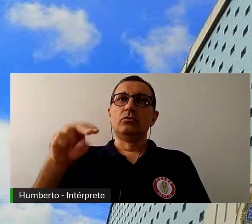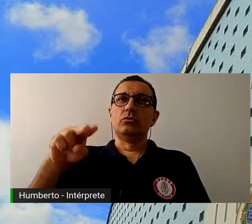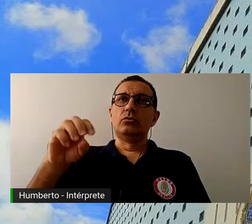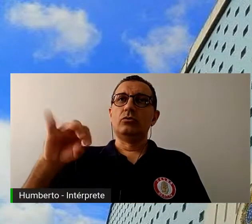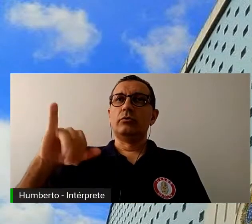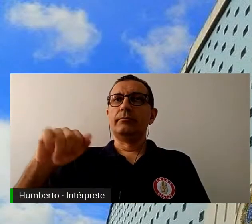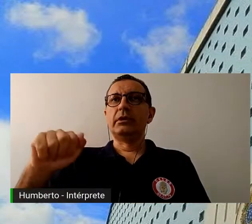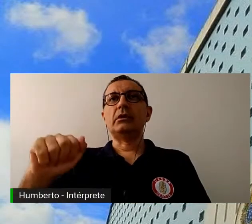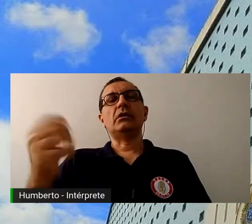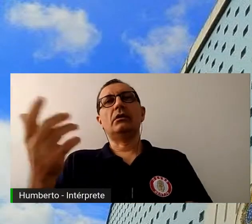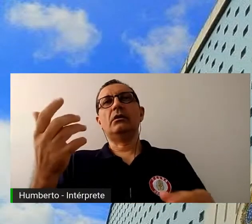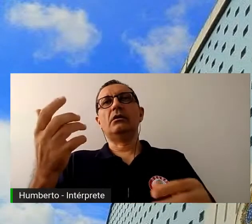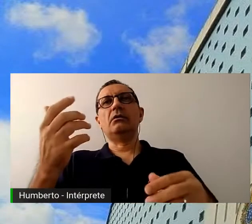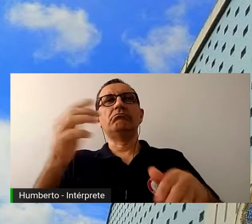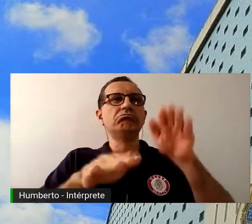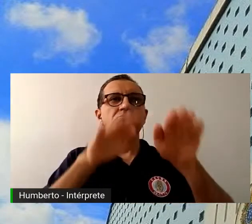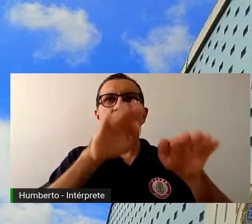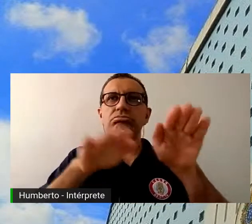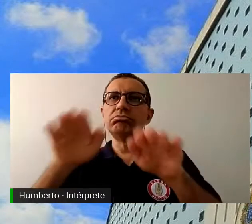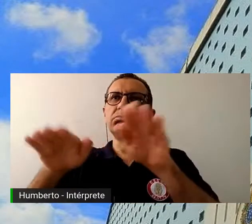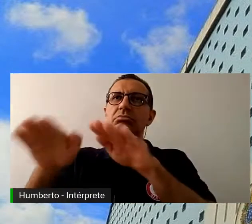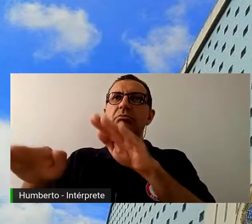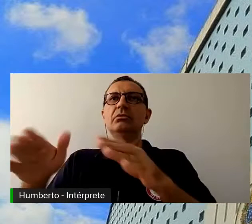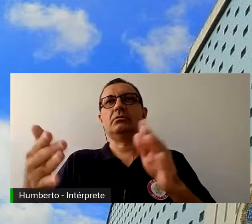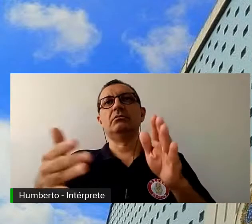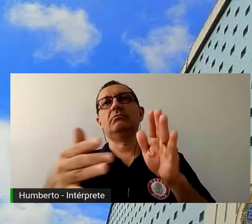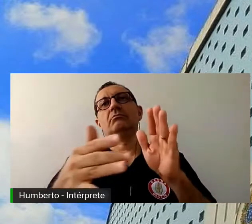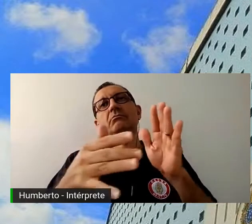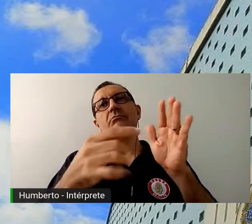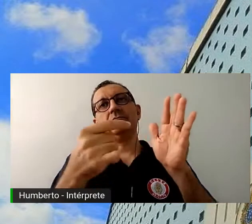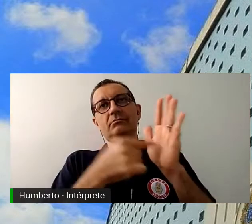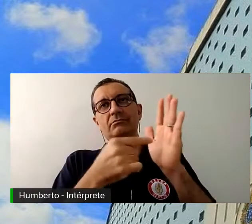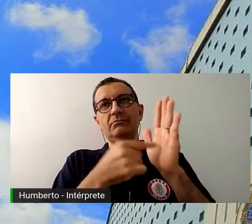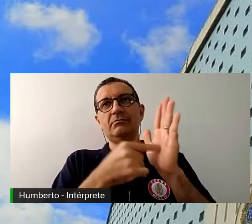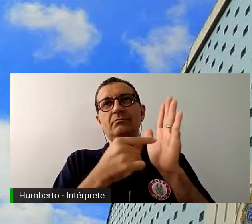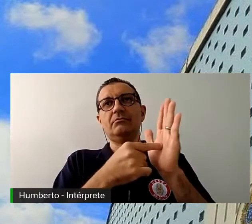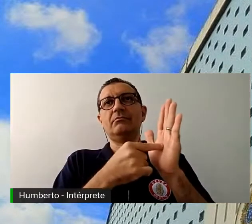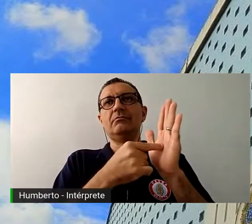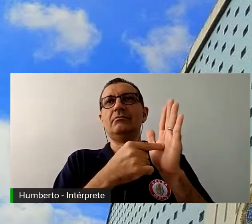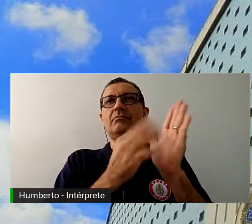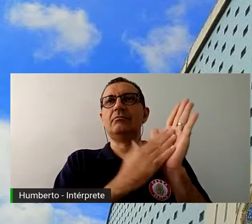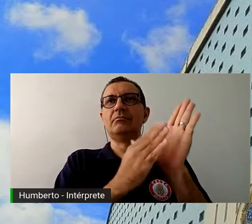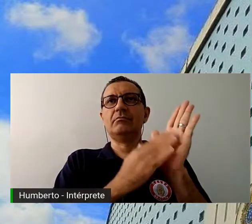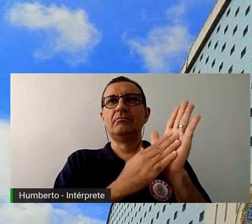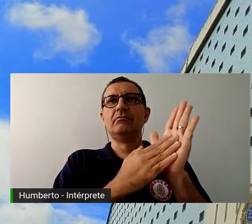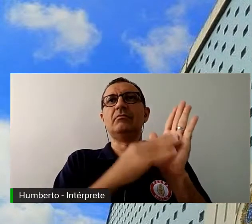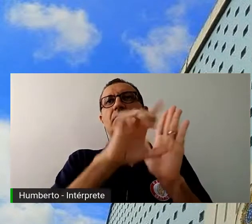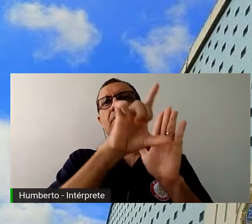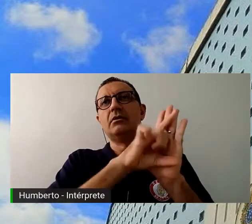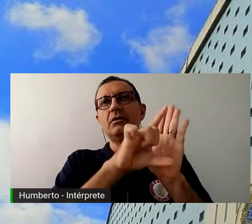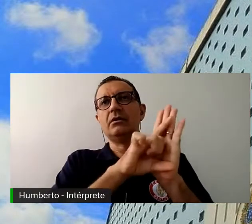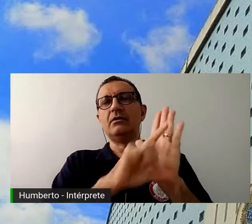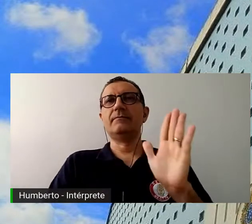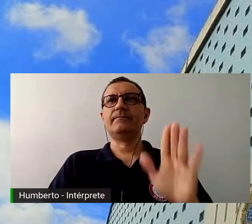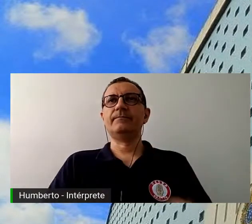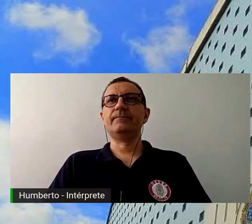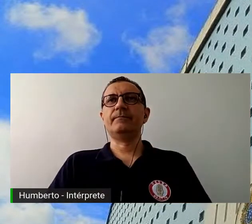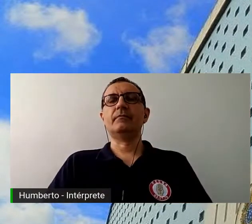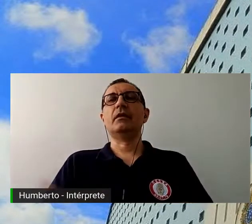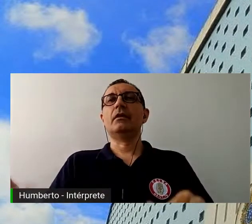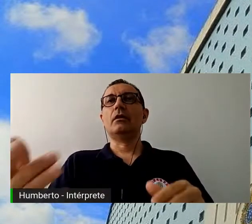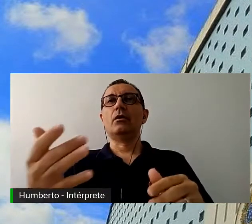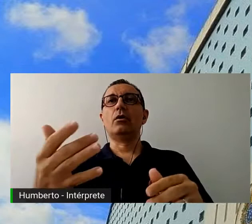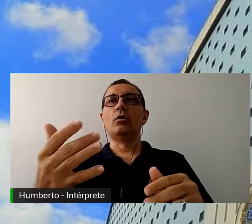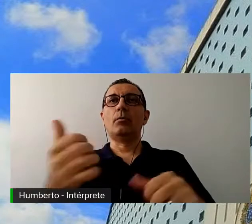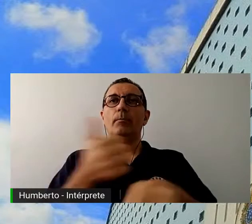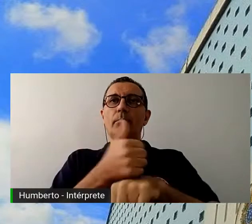entra um ponto nodal dessa lei, desse documento, profissionais diversificados e atualizados, segundo